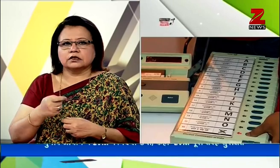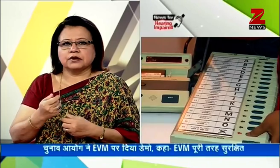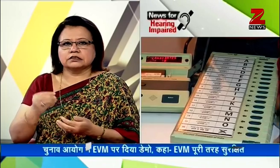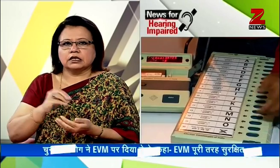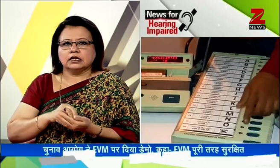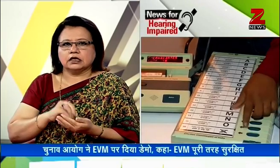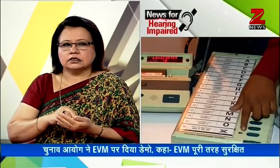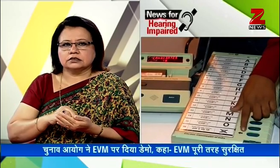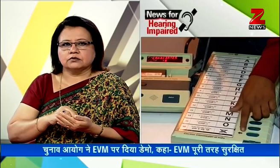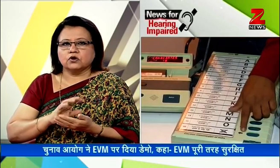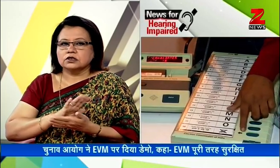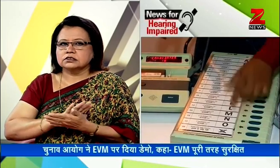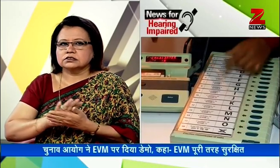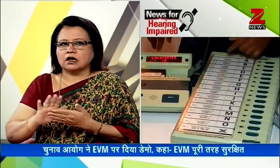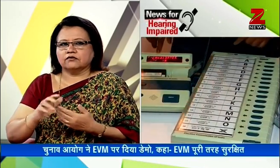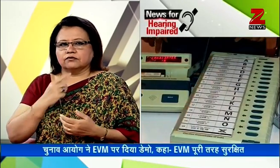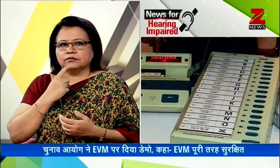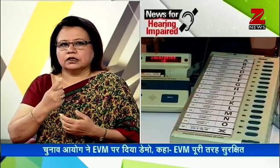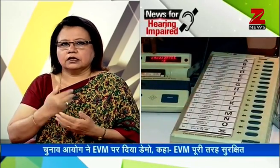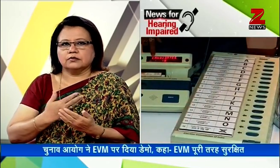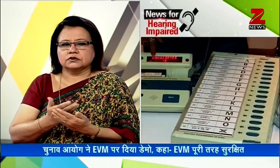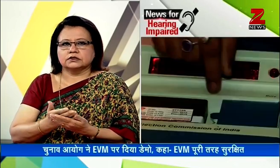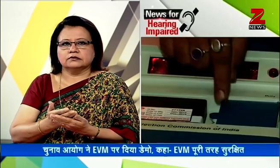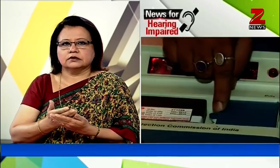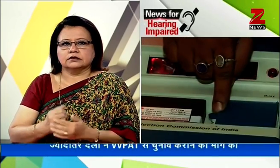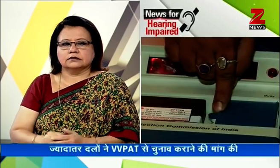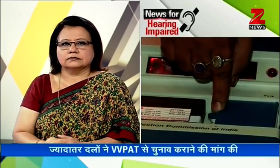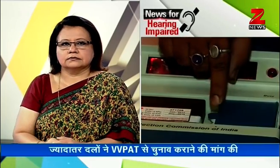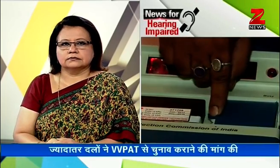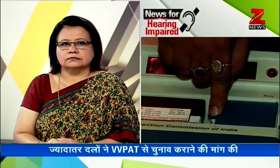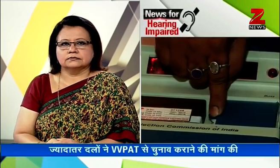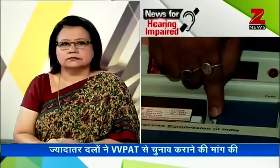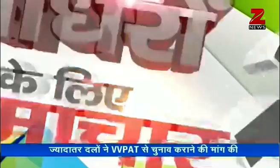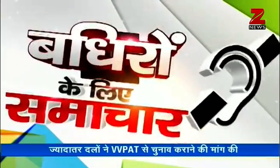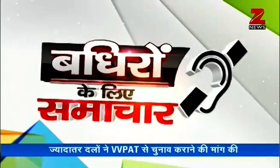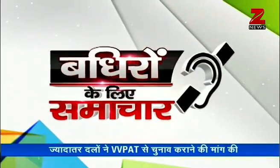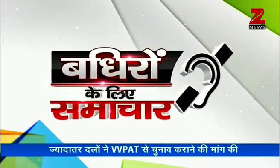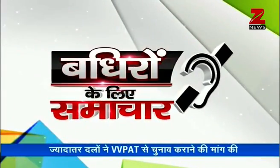चंदा लेने के सिस्टम को पारदर्शी बनाने का भी प्रस्ताव रखा।